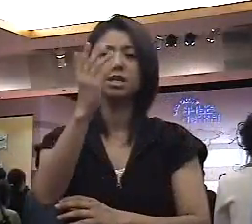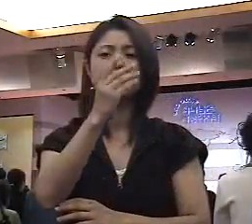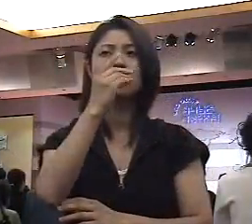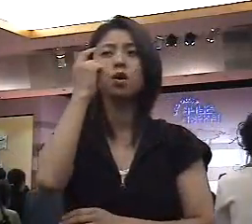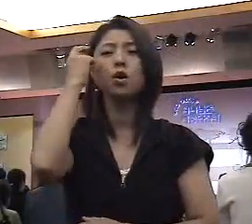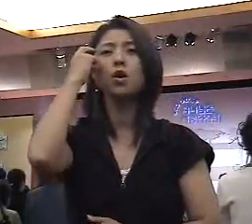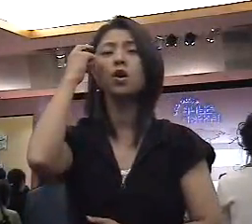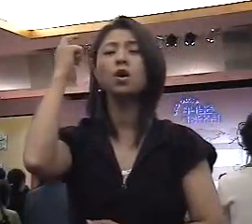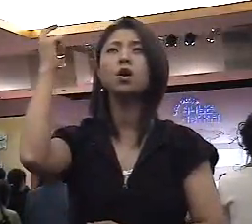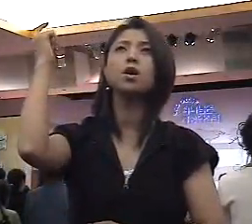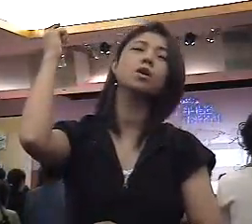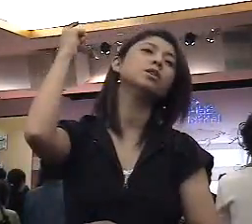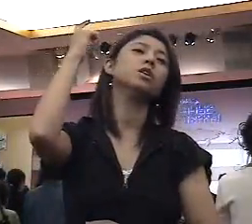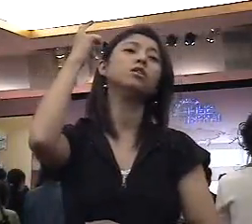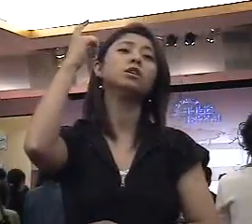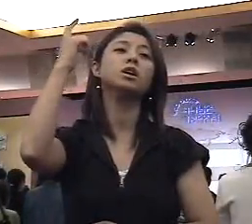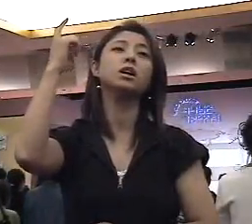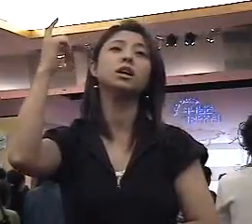살아계신